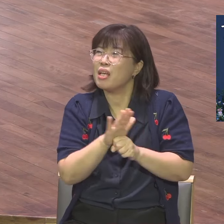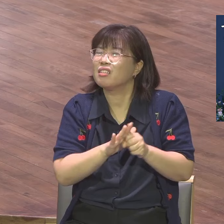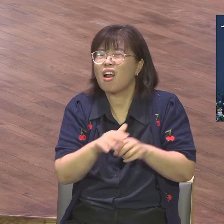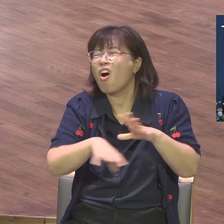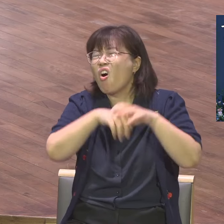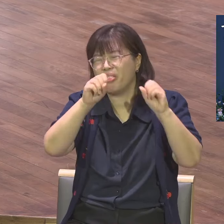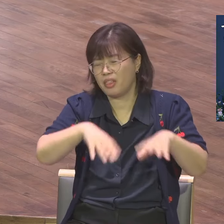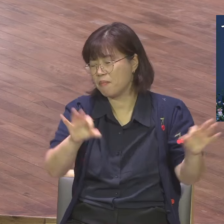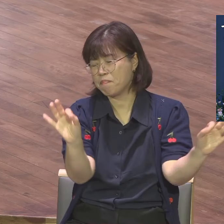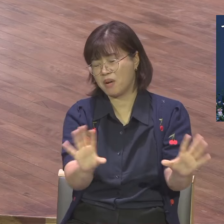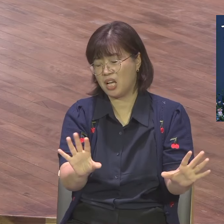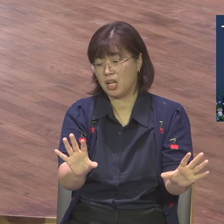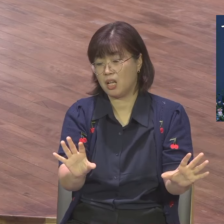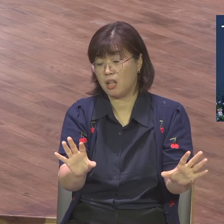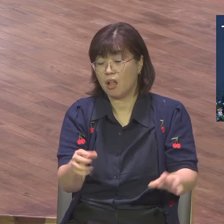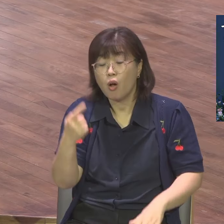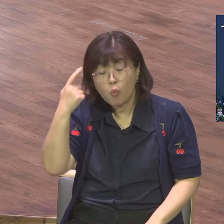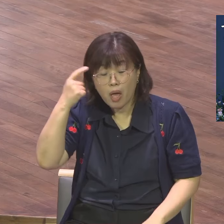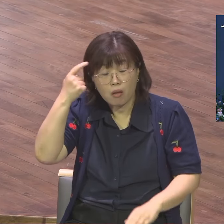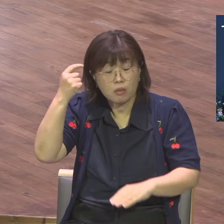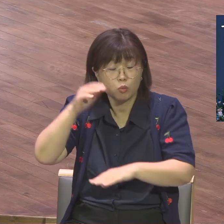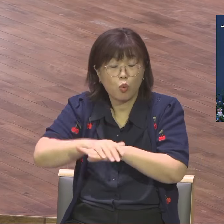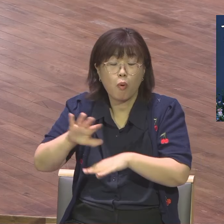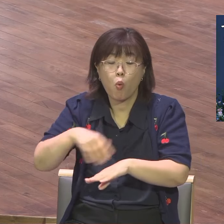여자가 첩이 천명이요.